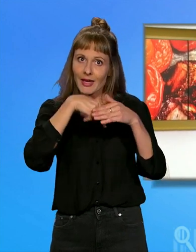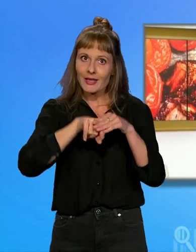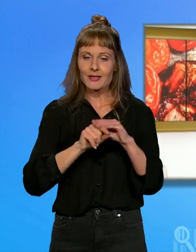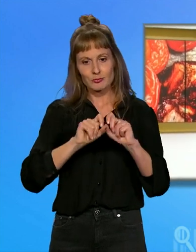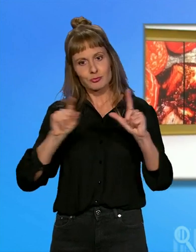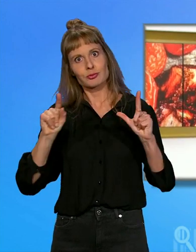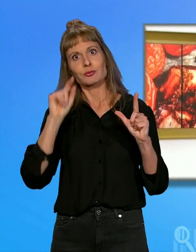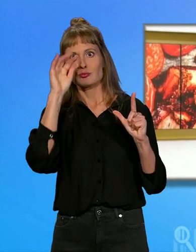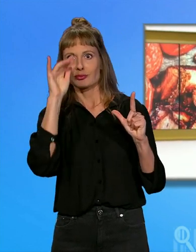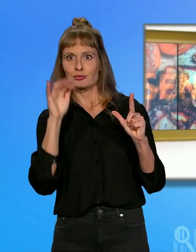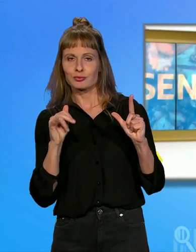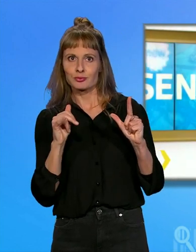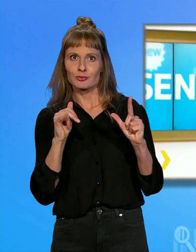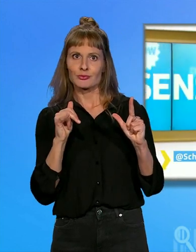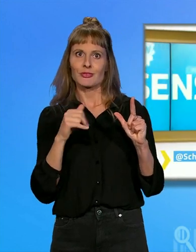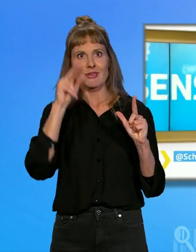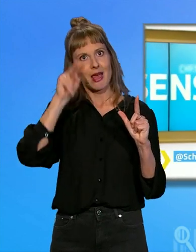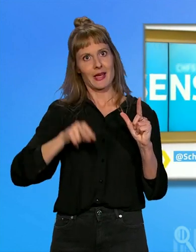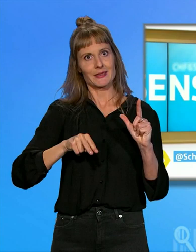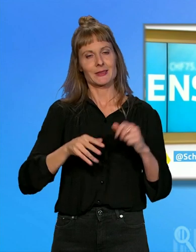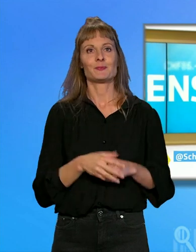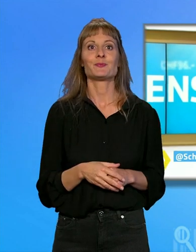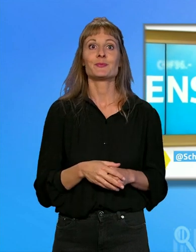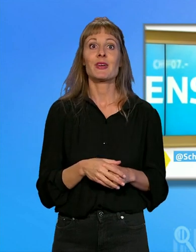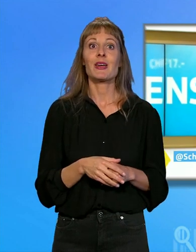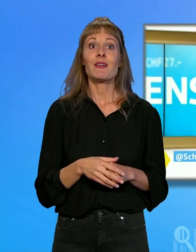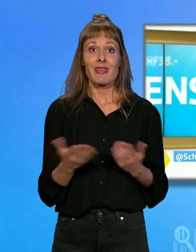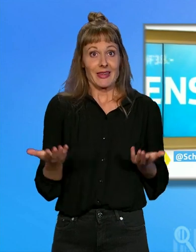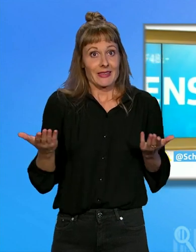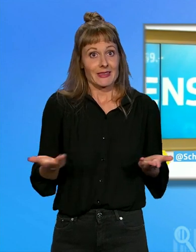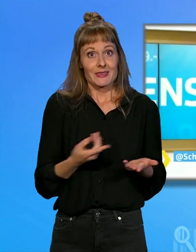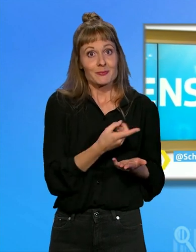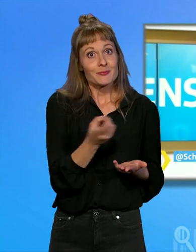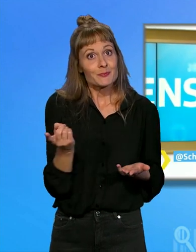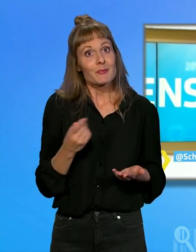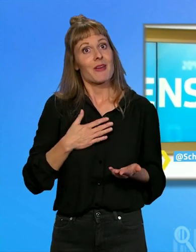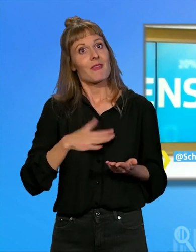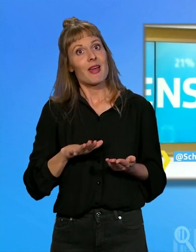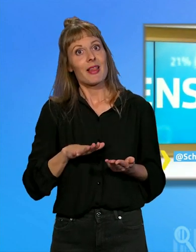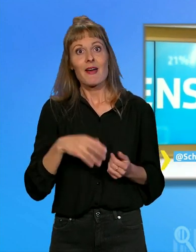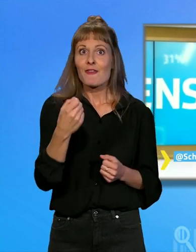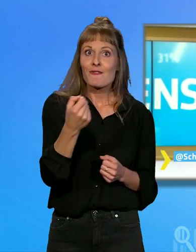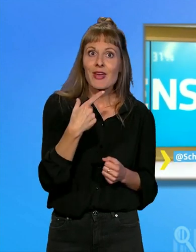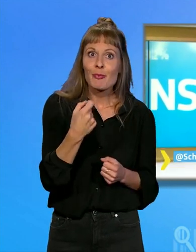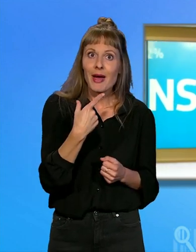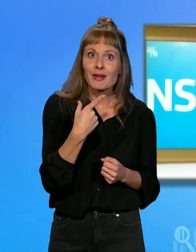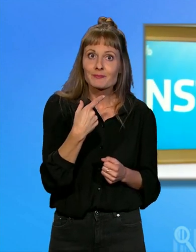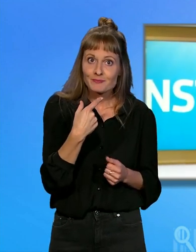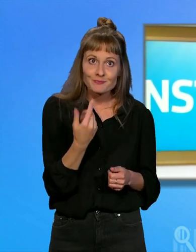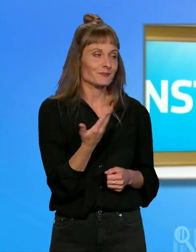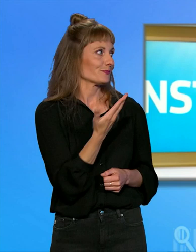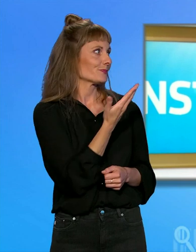Strom braucht. Wenn ihr mir jetzt ganz direkt und persönlich ein Feedback zu dieser Sendung geben wollt, dann sehr gerne via Twitter. Ihr seht da meine